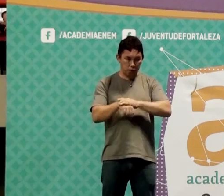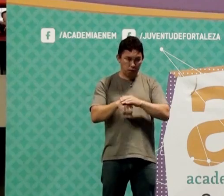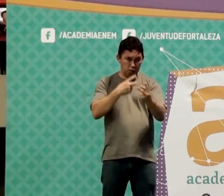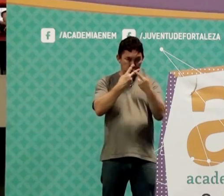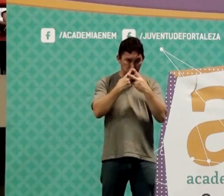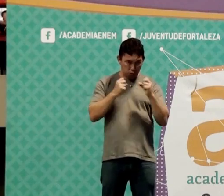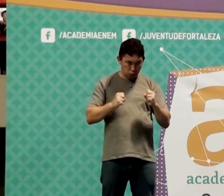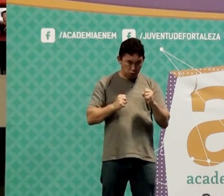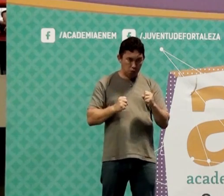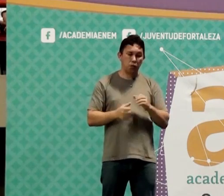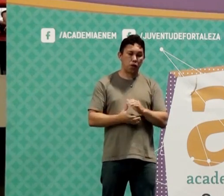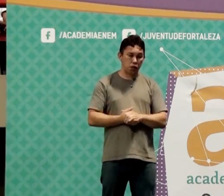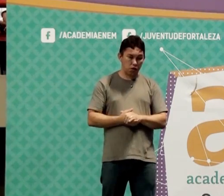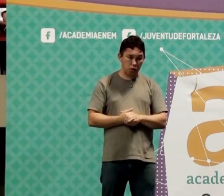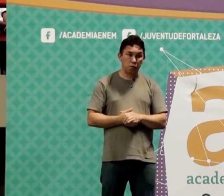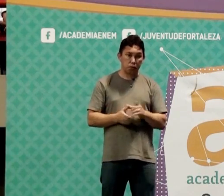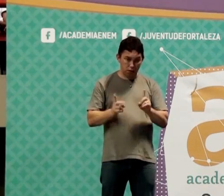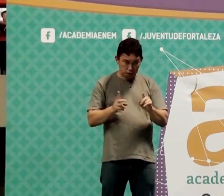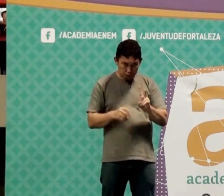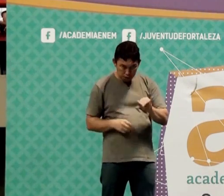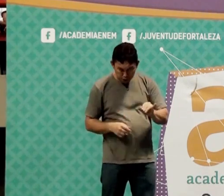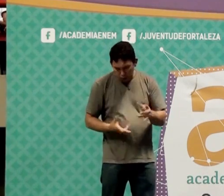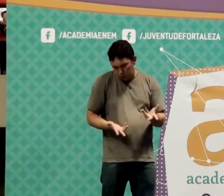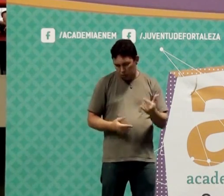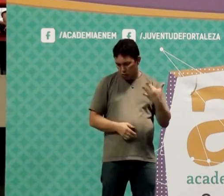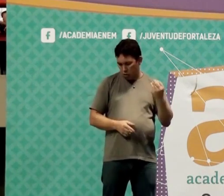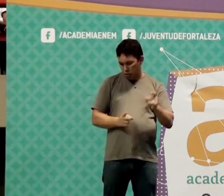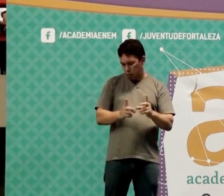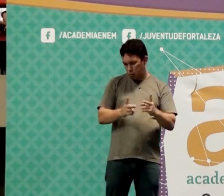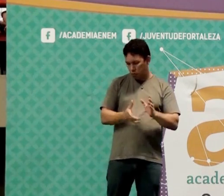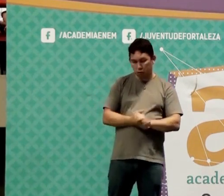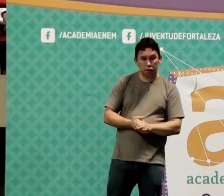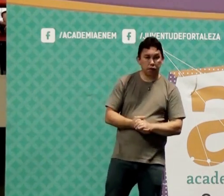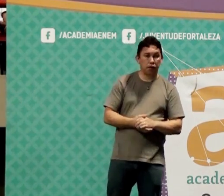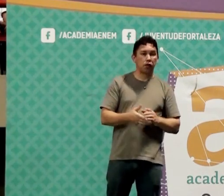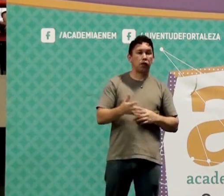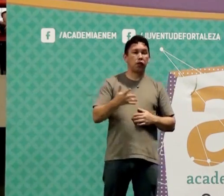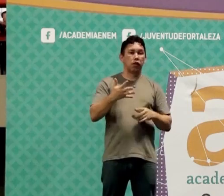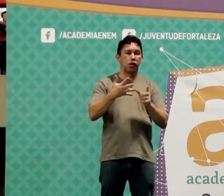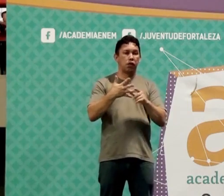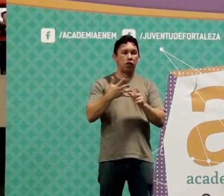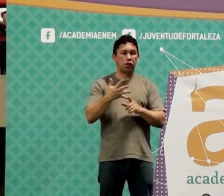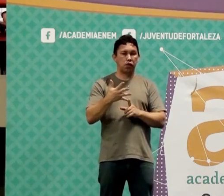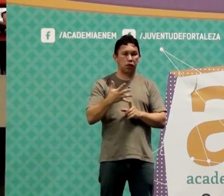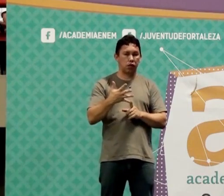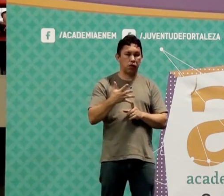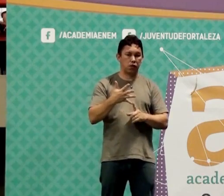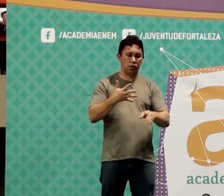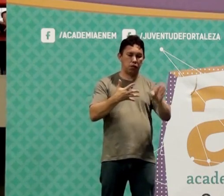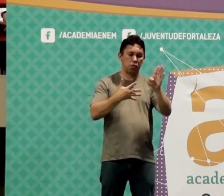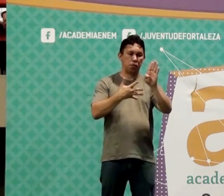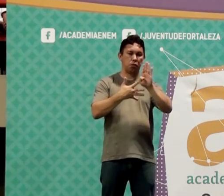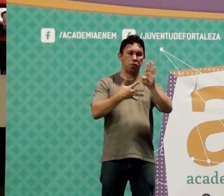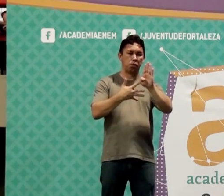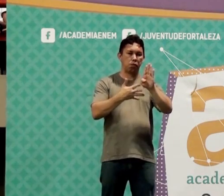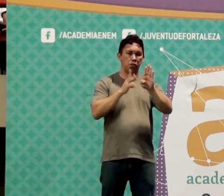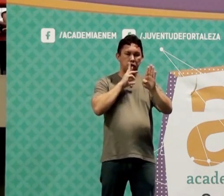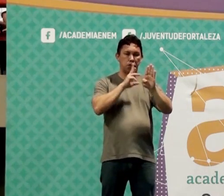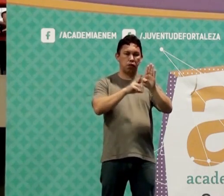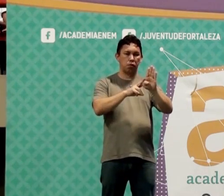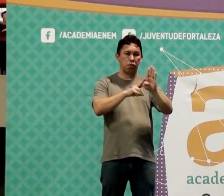com multa ou a perda de sua propriedade. Jovem, se você proibisse a pessoa de vender, ela ia deixar de vender?